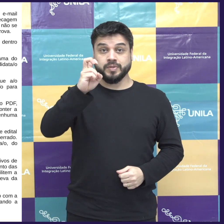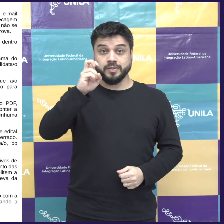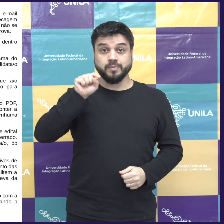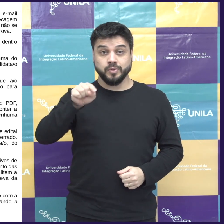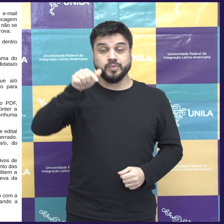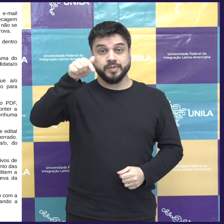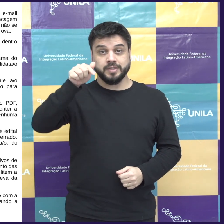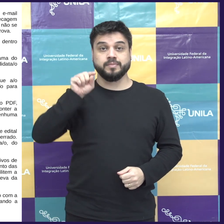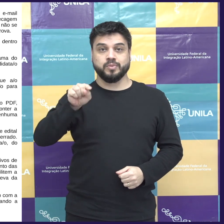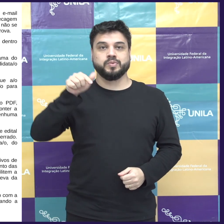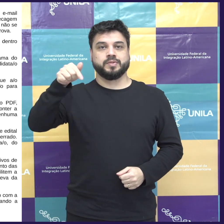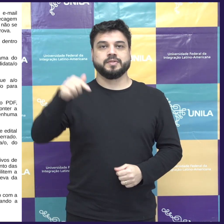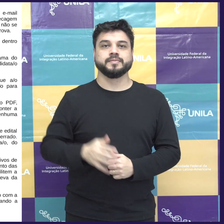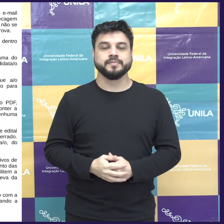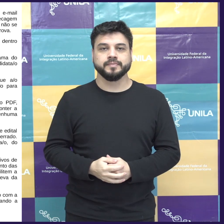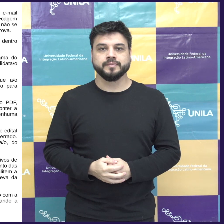3.5.7.7.